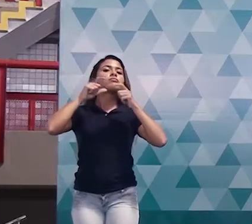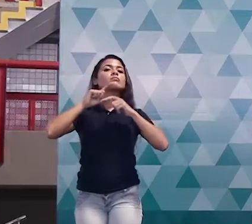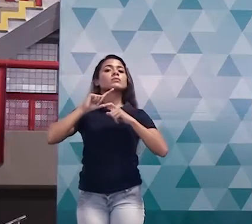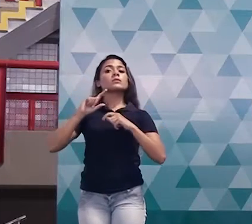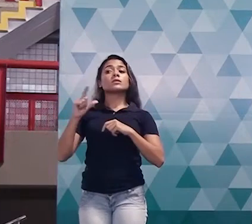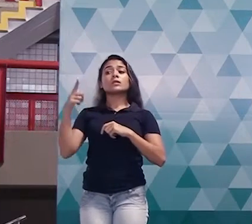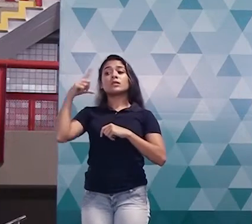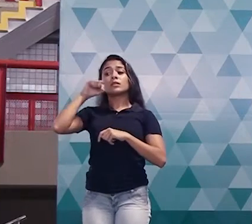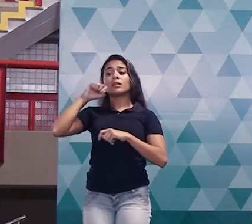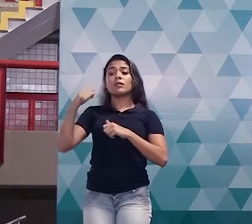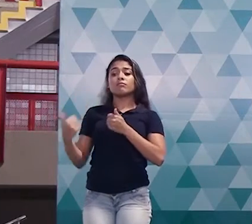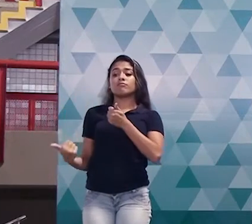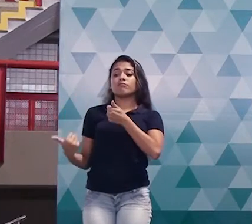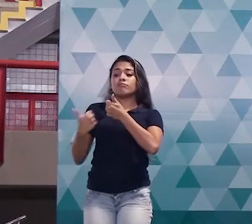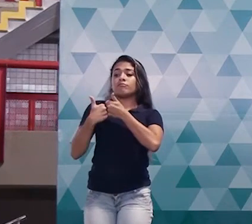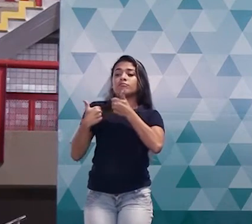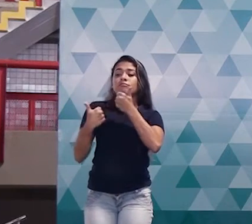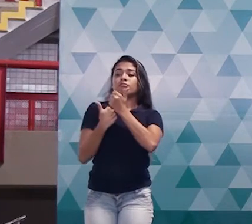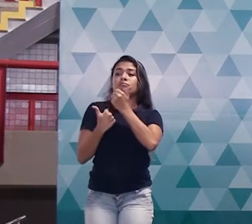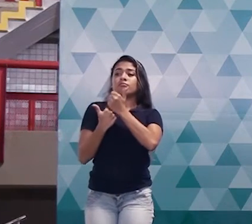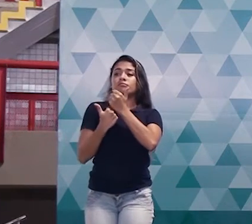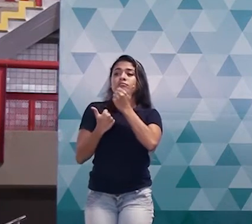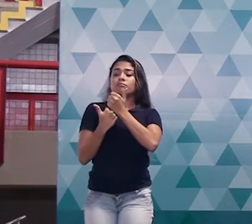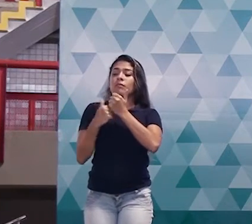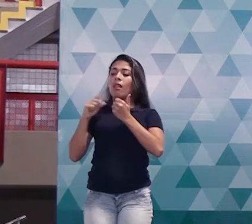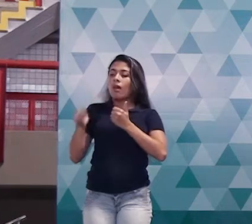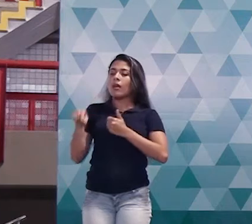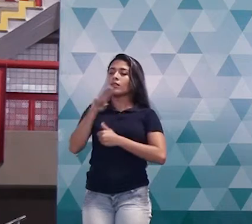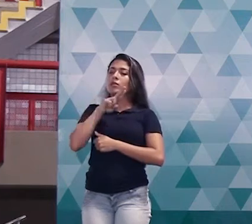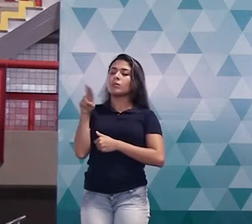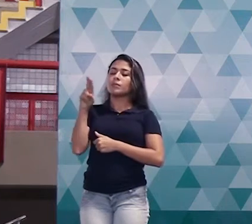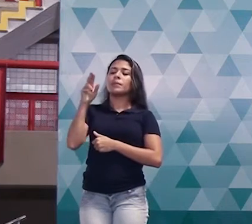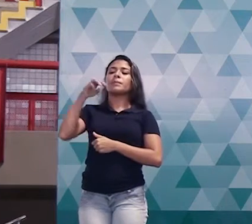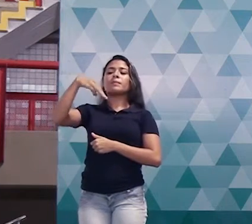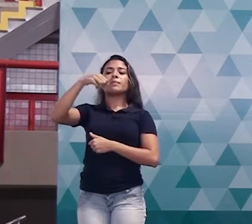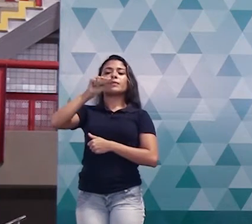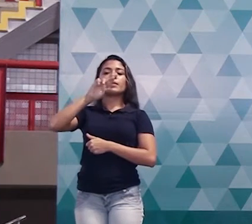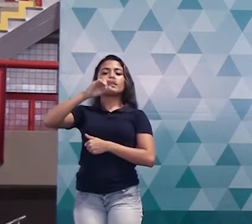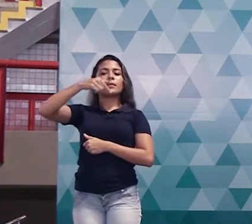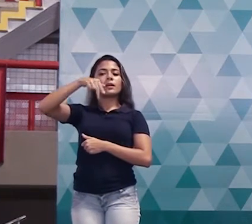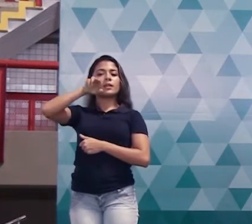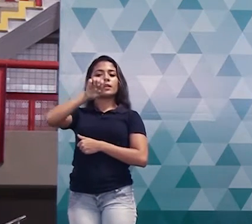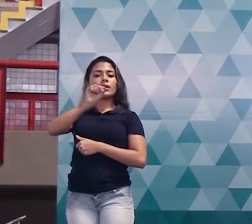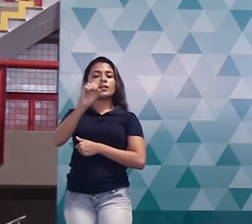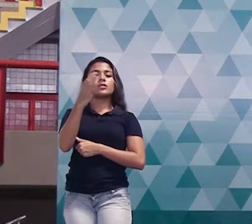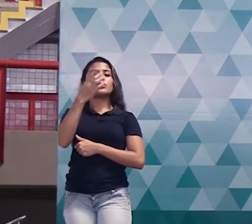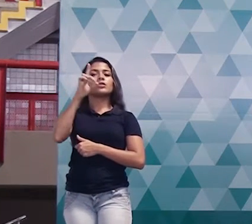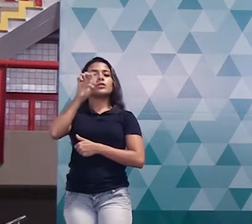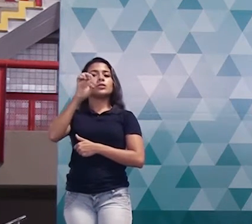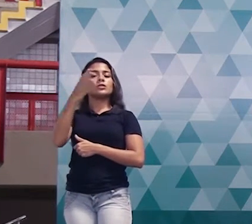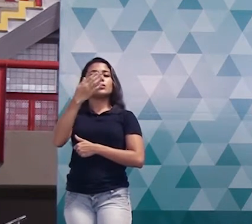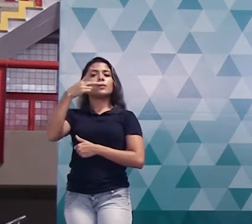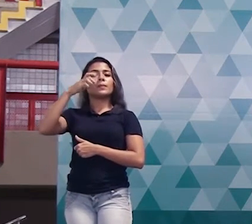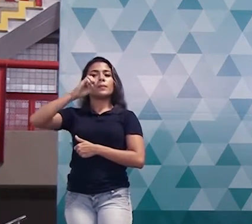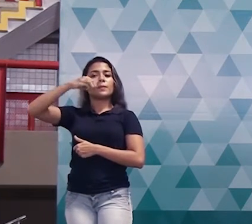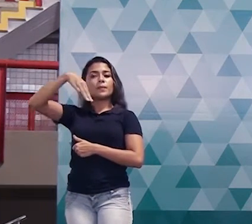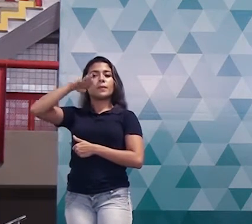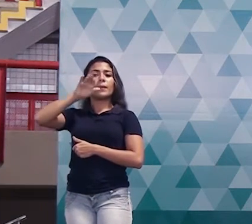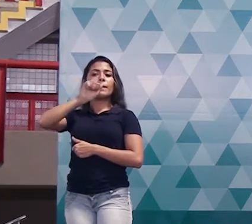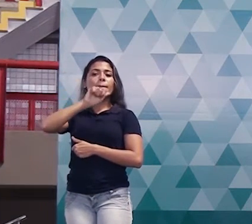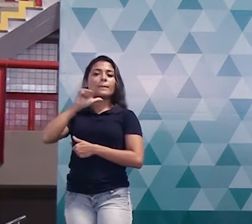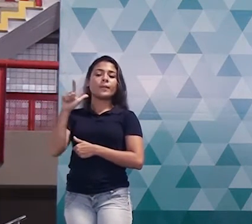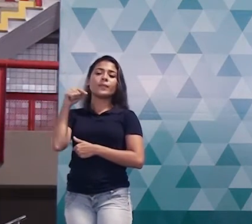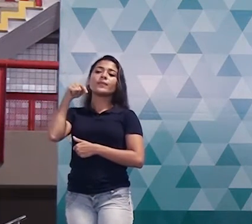de Pombal. E o Marquês de Pombal, numa tentativa de estabelecer um controle mais rigoroso sobre o Brasil, adotando medidas